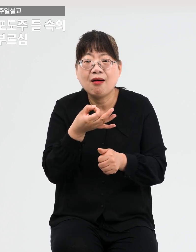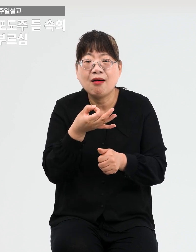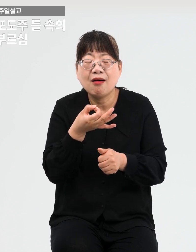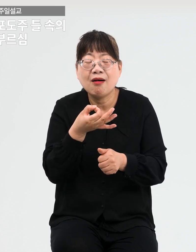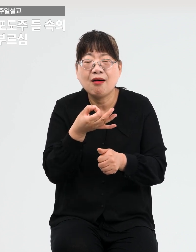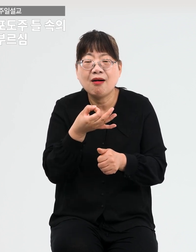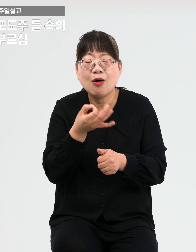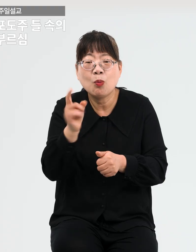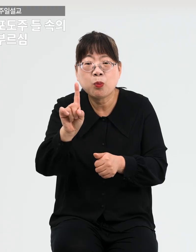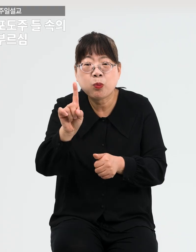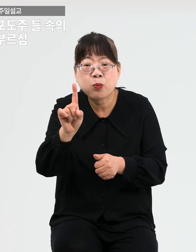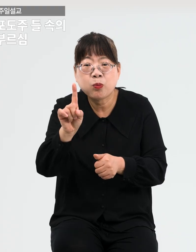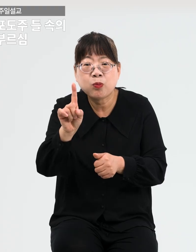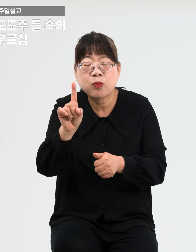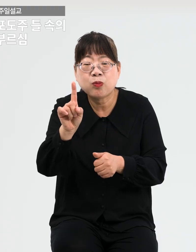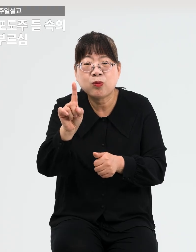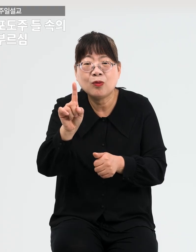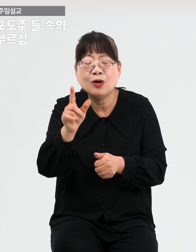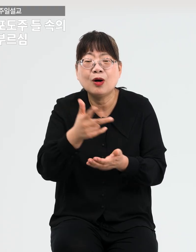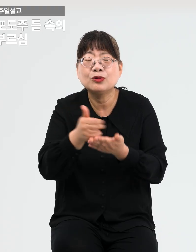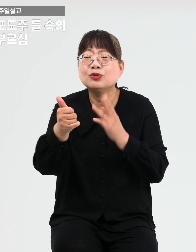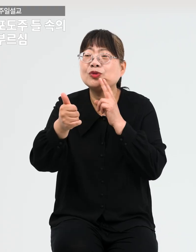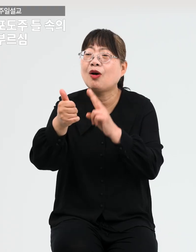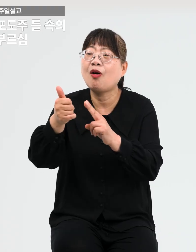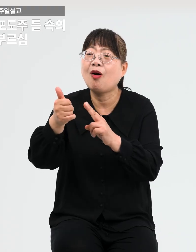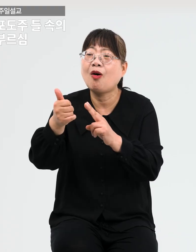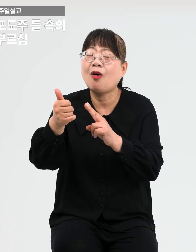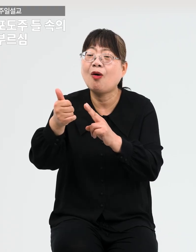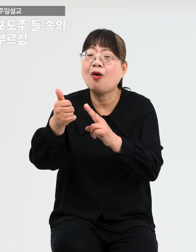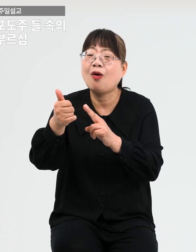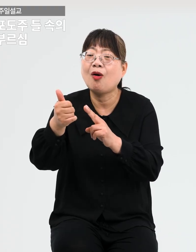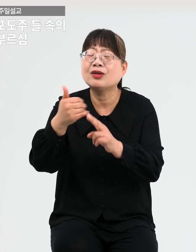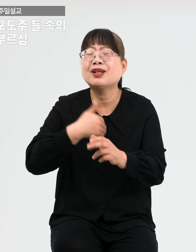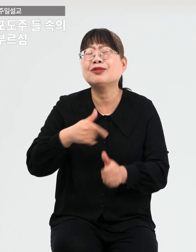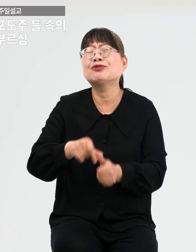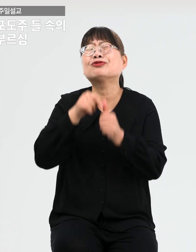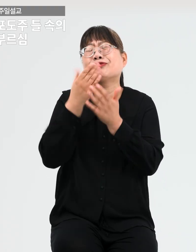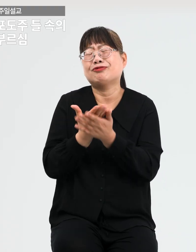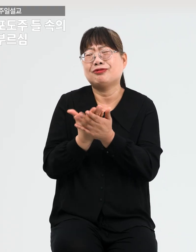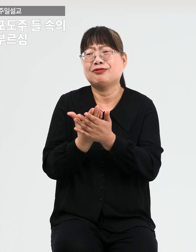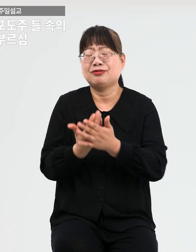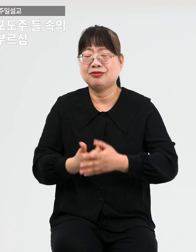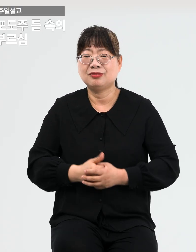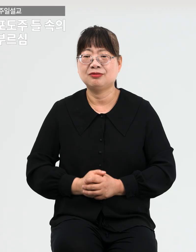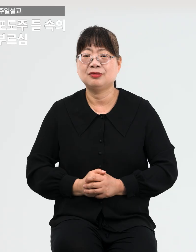외마디 비명이 뭐였죠? 주여, 나 좀 살려주세요.